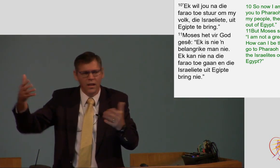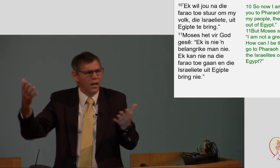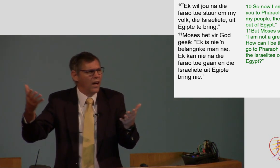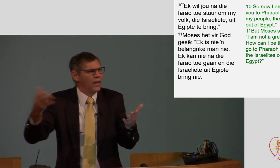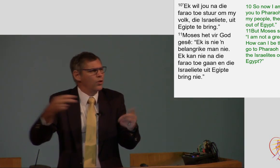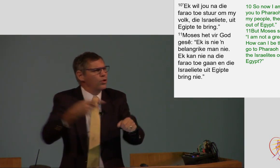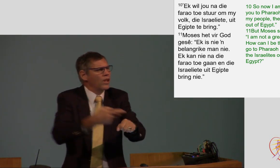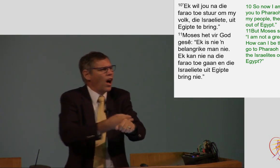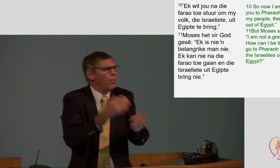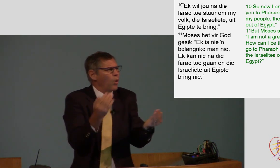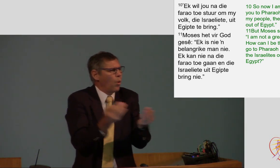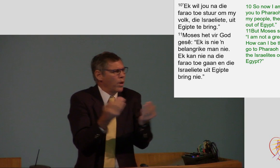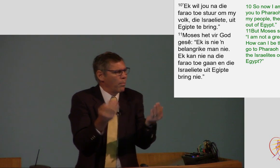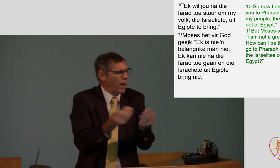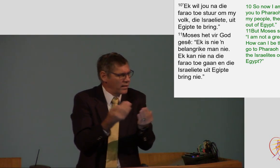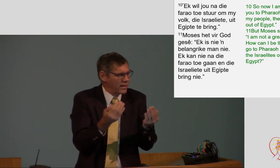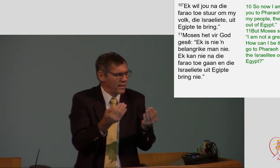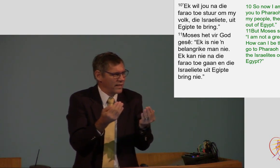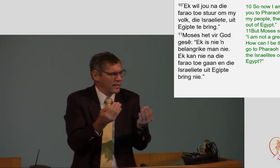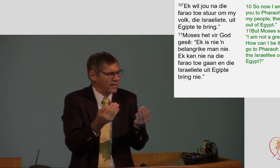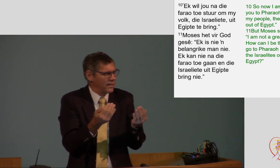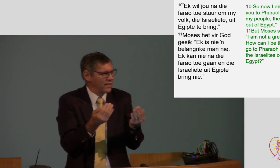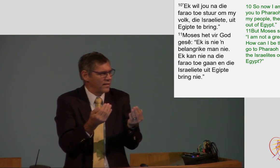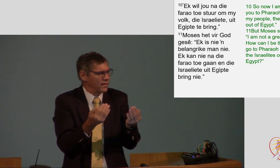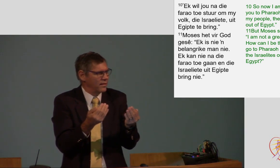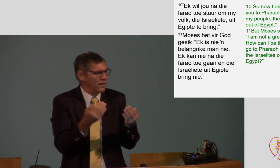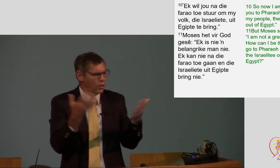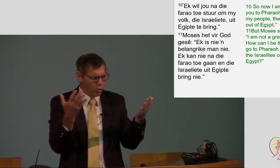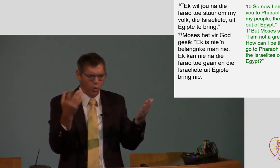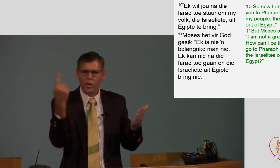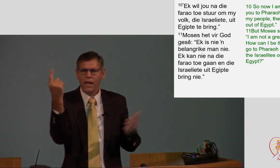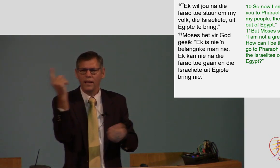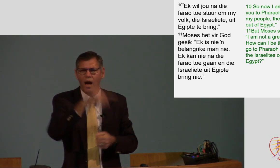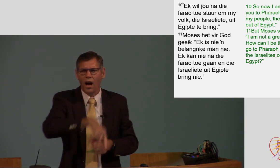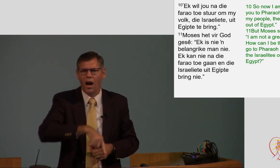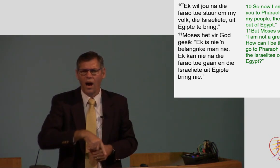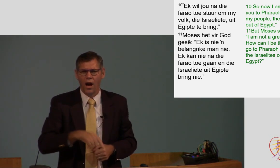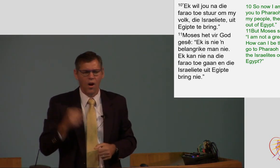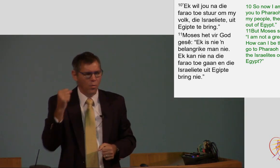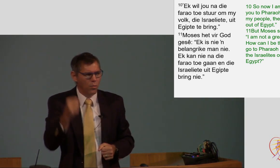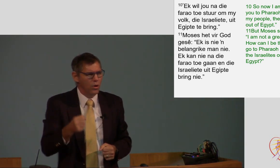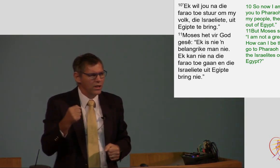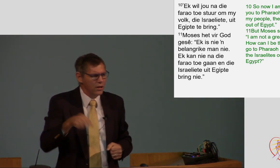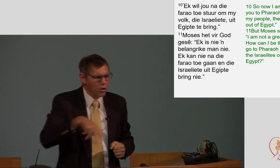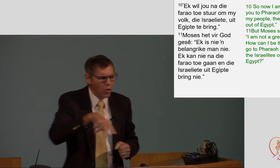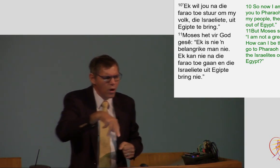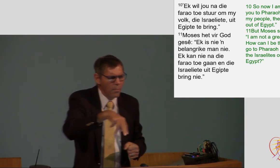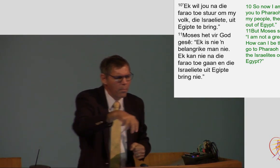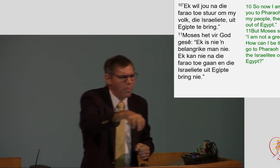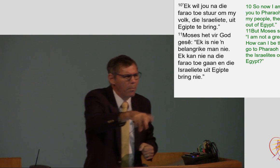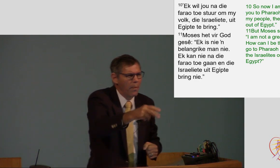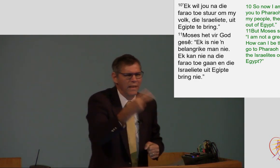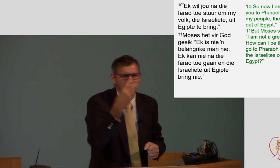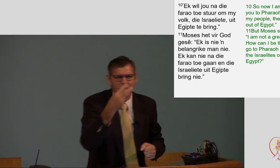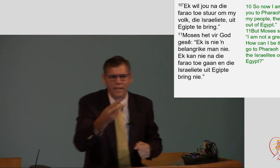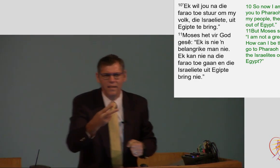en toe skape opgepas en toe eendag Moses loop en sien